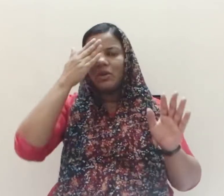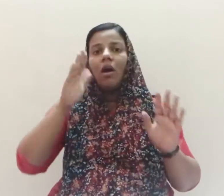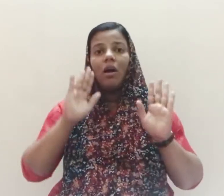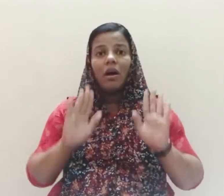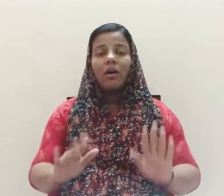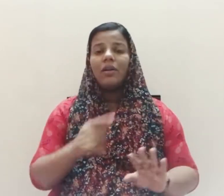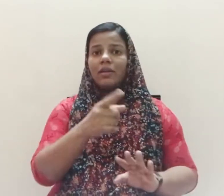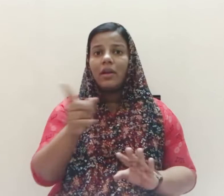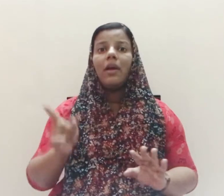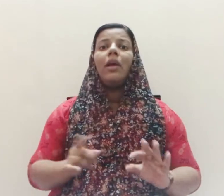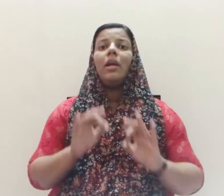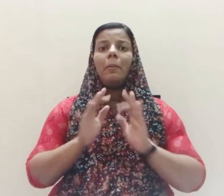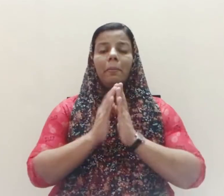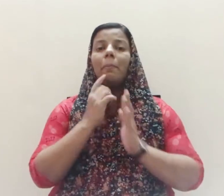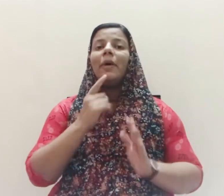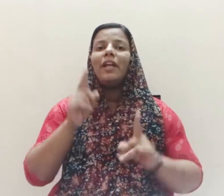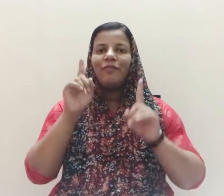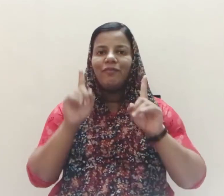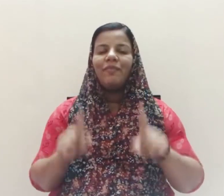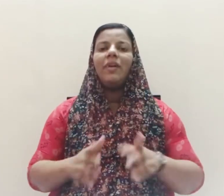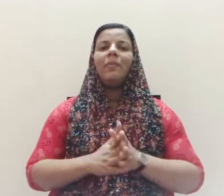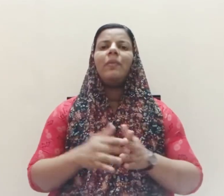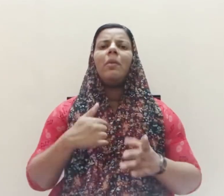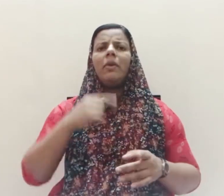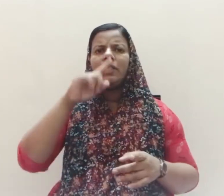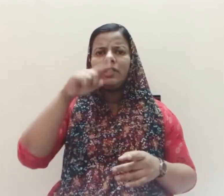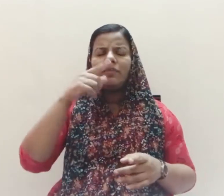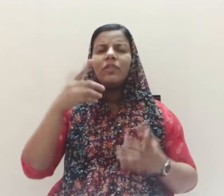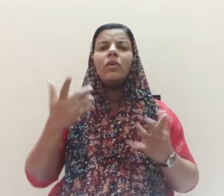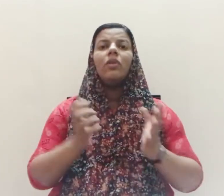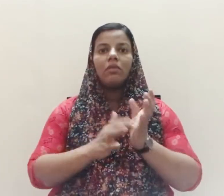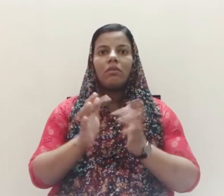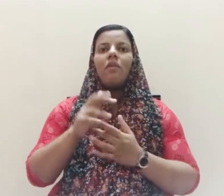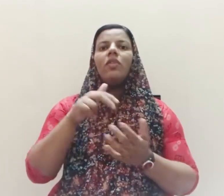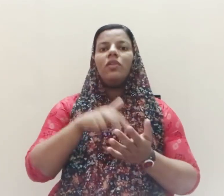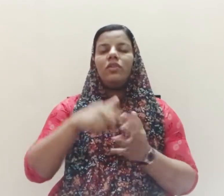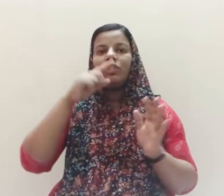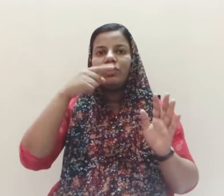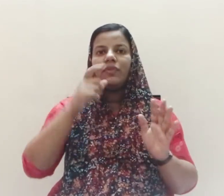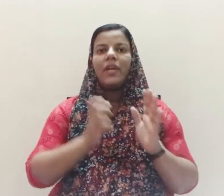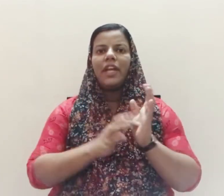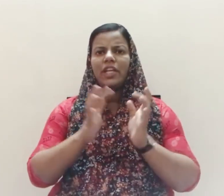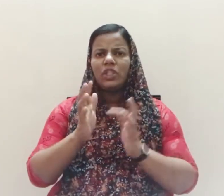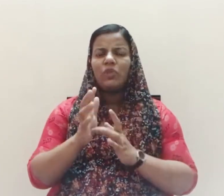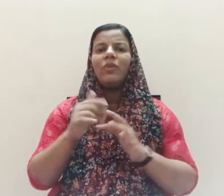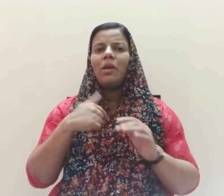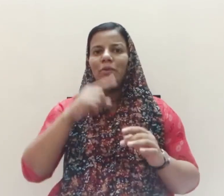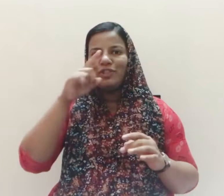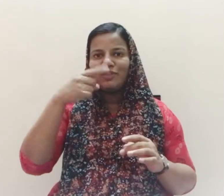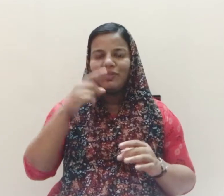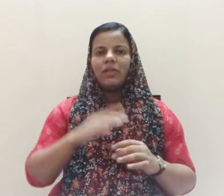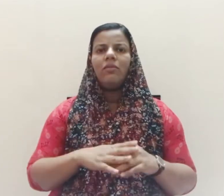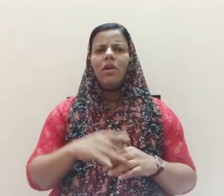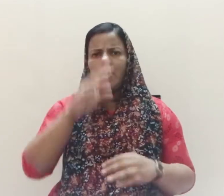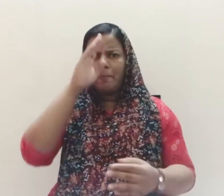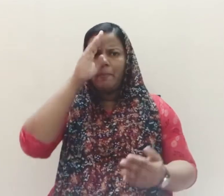ദൈവമക്കളായ ഞാനും നിങ്ങളും പറയുവാൻ. ആമേൻ. നമ്മൾ ജീവിക്കുന്നത് ദൈവത്തിലാണ്, നമ്മൾ ജീവിക്കുന്നത് യേശു ക്രിസ്തുവിലാണ്. വി ലീവ് ഇൻ ക്രൈസ്റ്റ്.